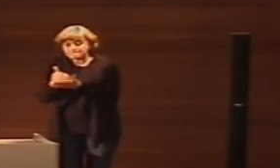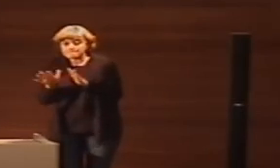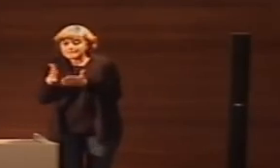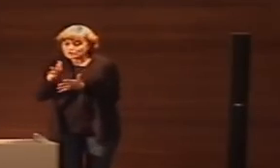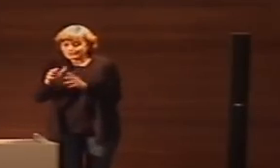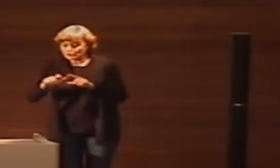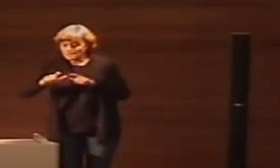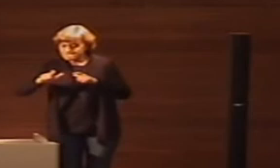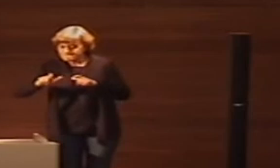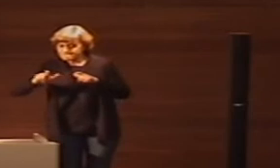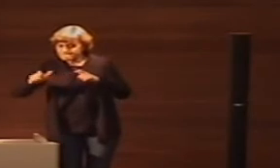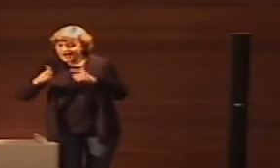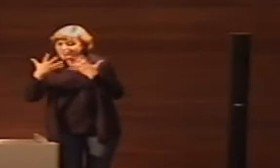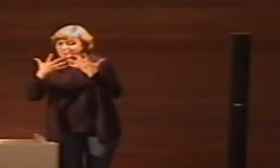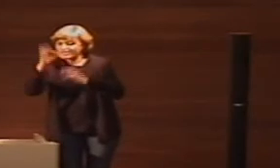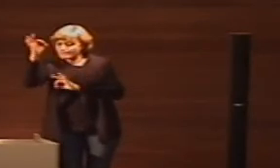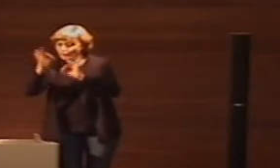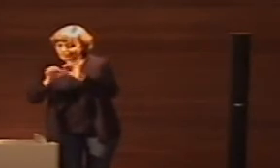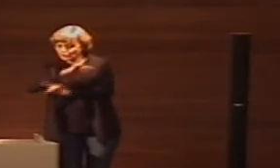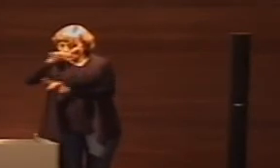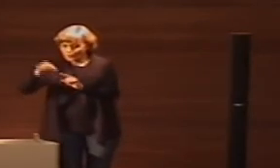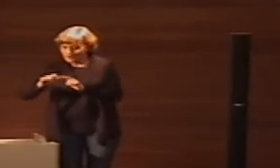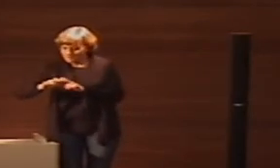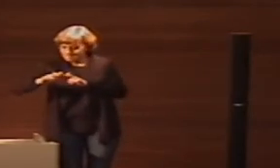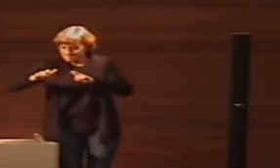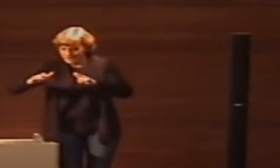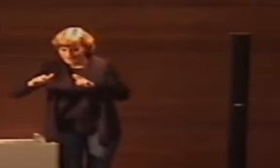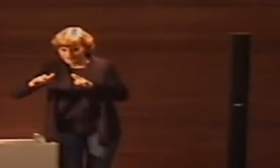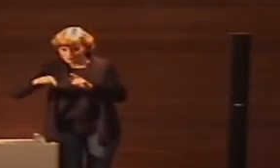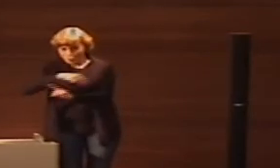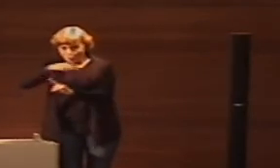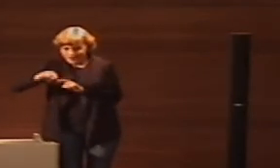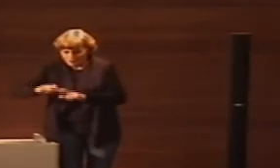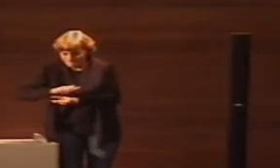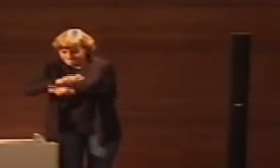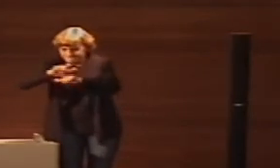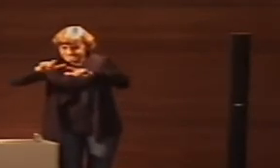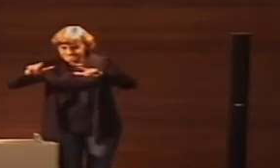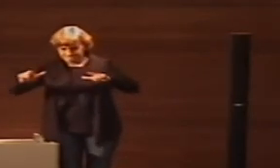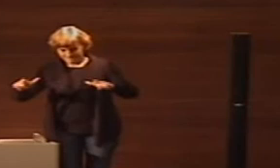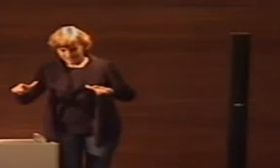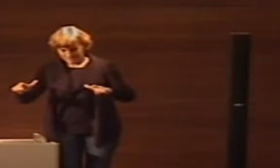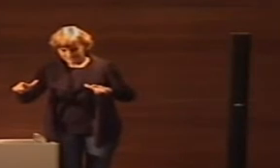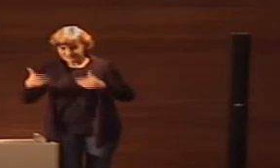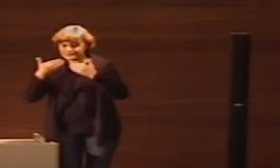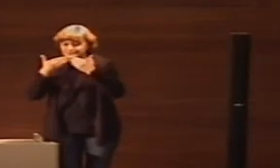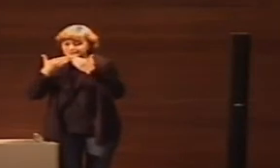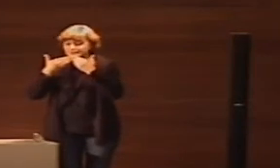quitado el puerta a puerta. Estamos creciendo entre un 9 y un 10% anual en la recogida selectiva de